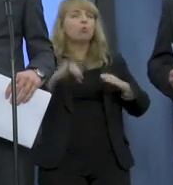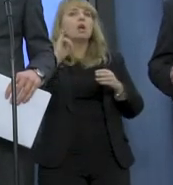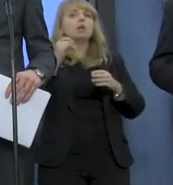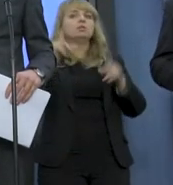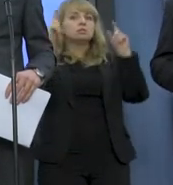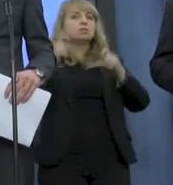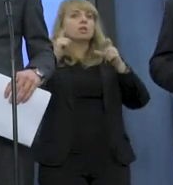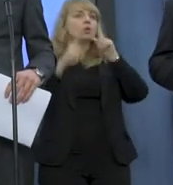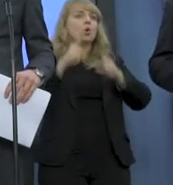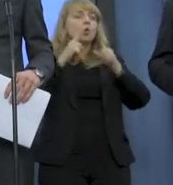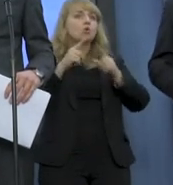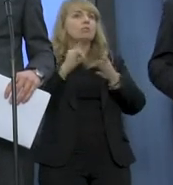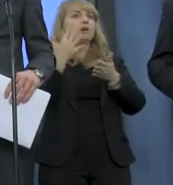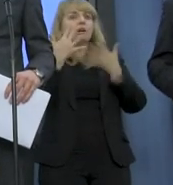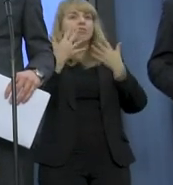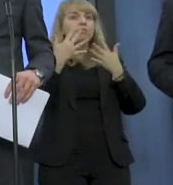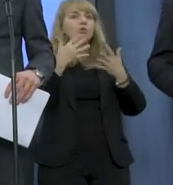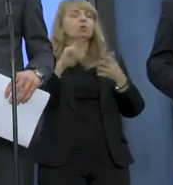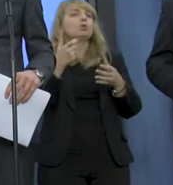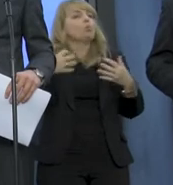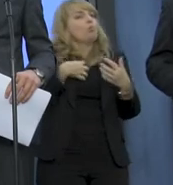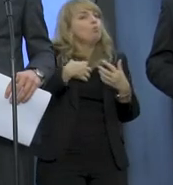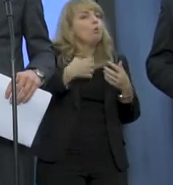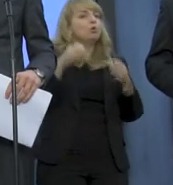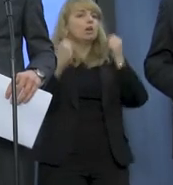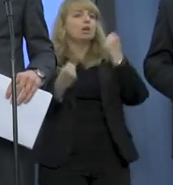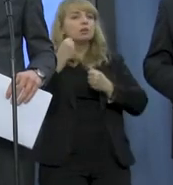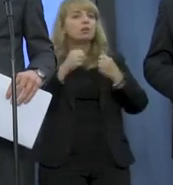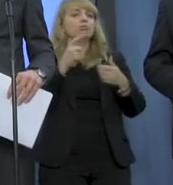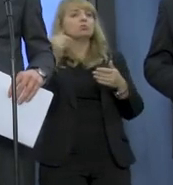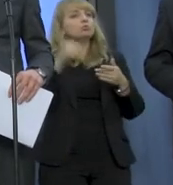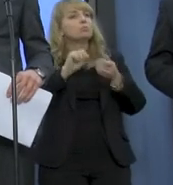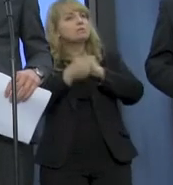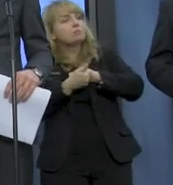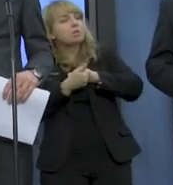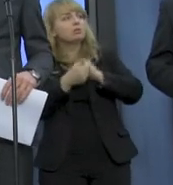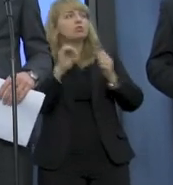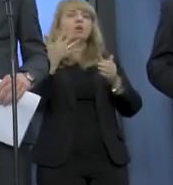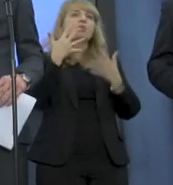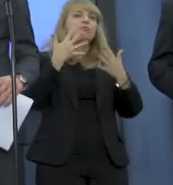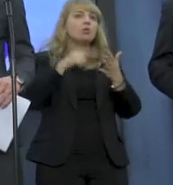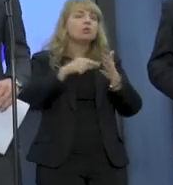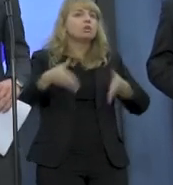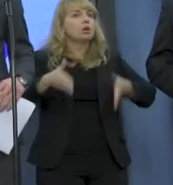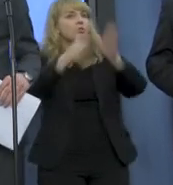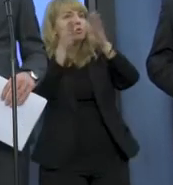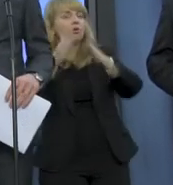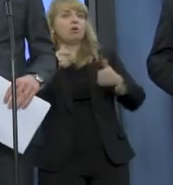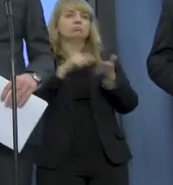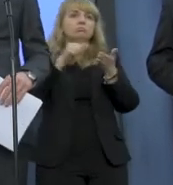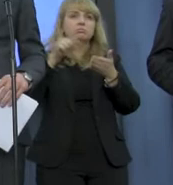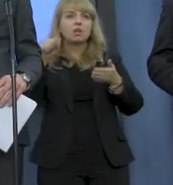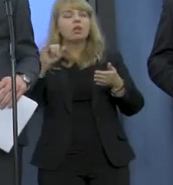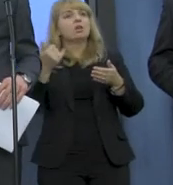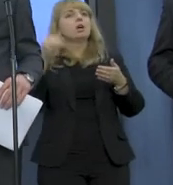zaczęli rozmawiać tak naprawdę, co boli kierowców, co należy zmienić w infrastrukturze drogowej,